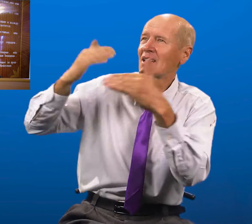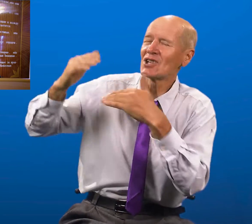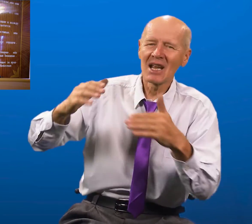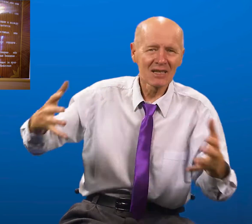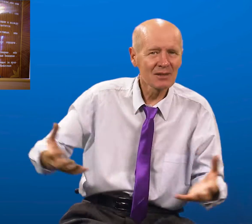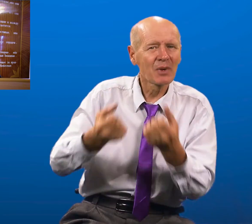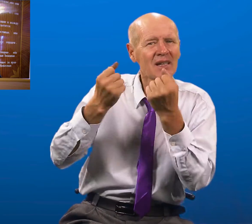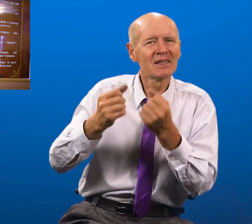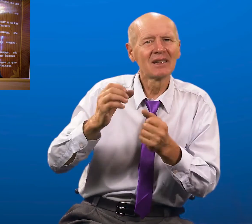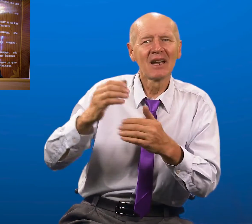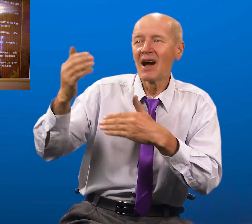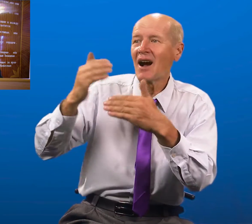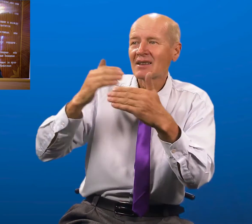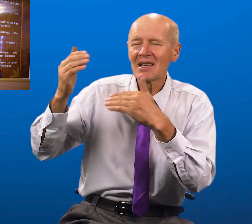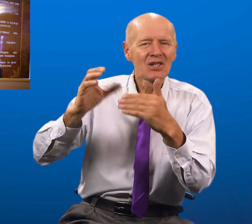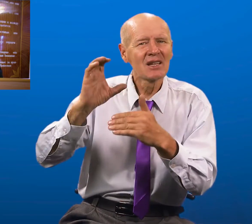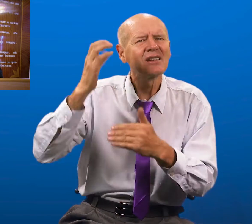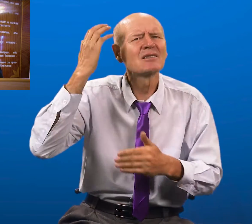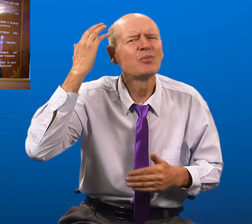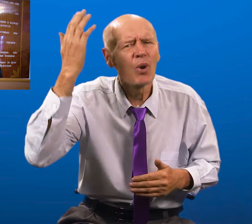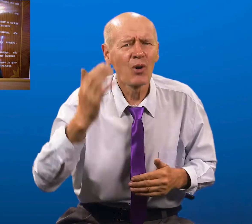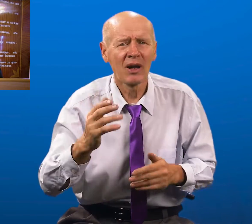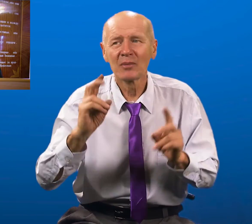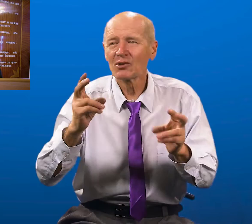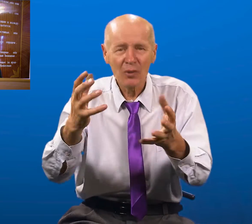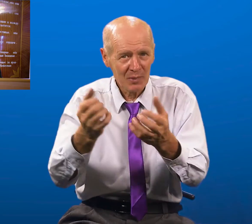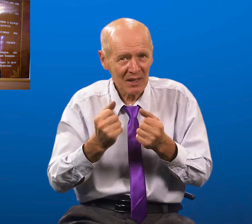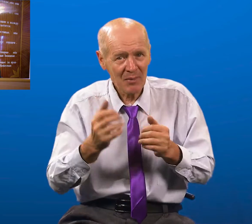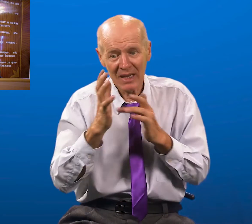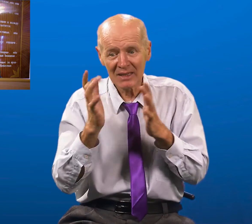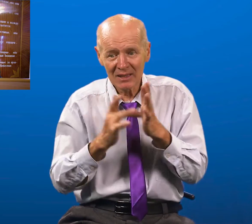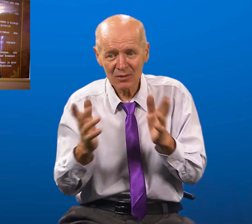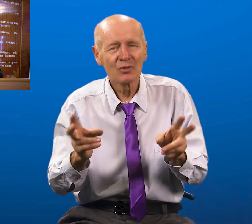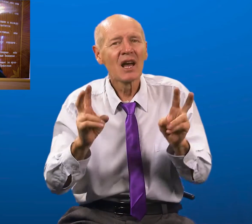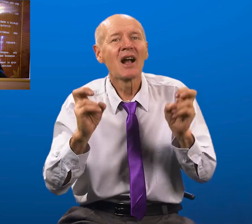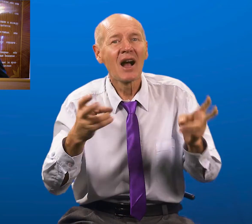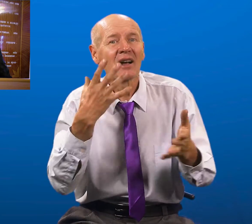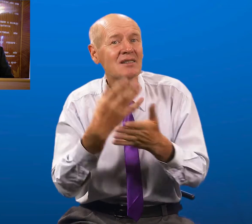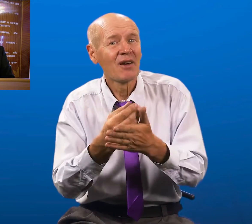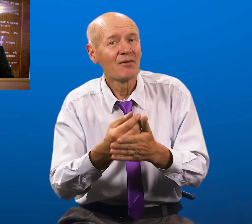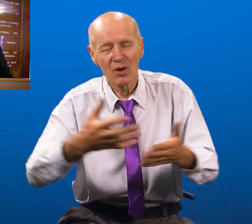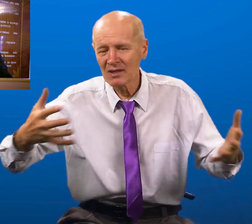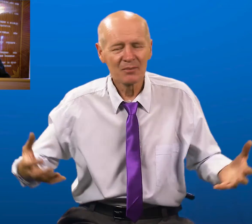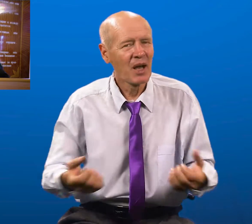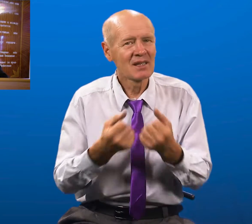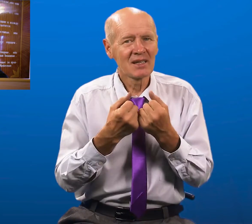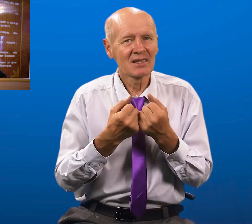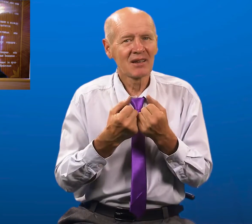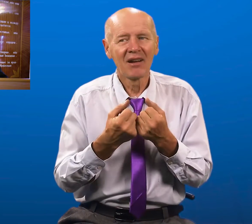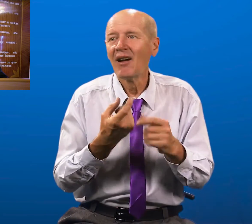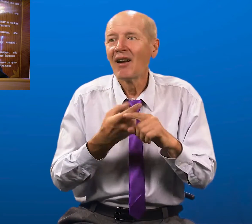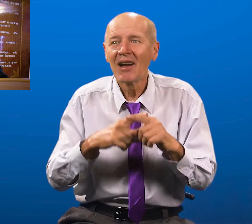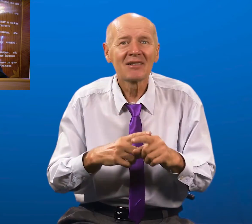для всякого человека, принявшего Иисуса Христа как своего Господа и Спасителя. Пророчества о